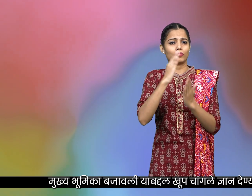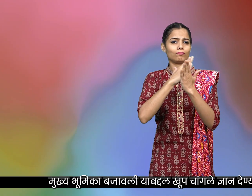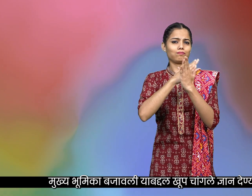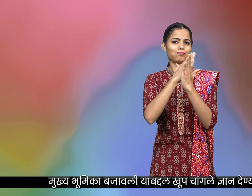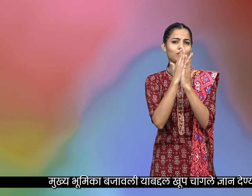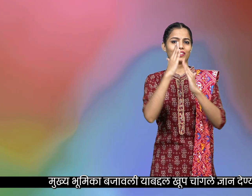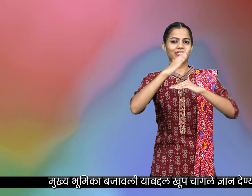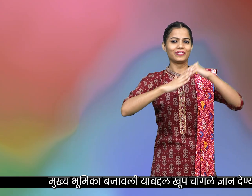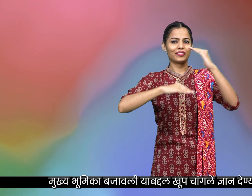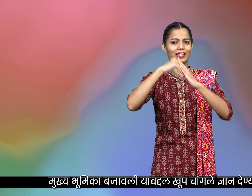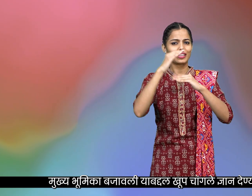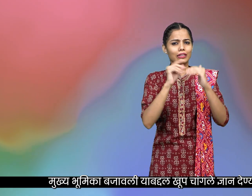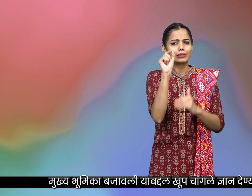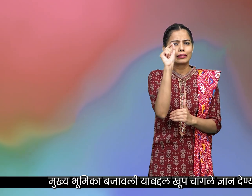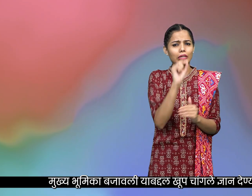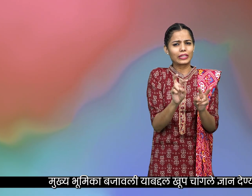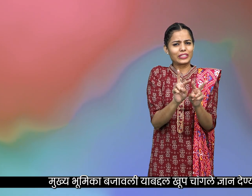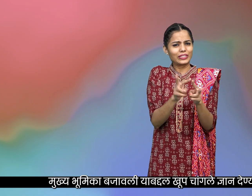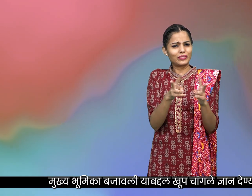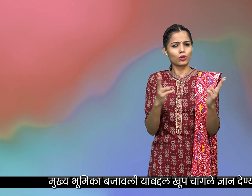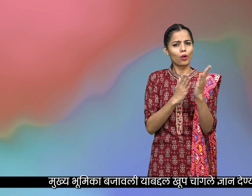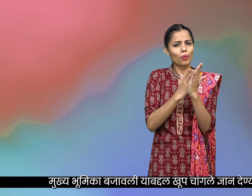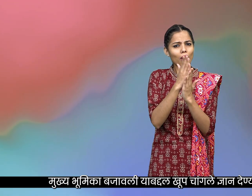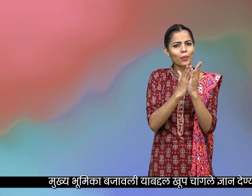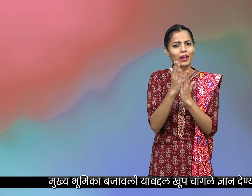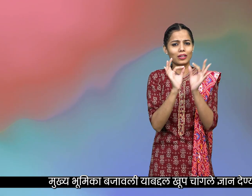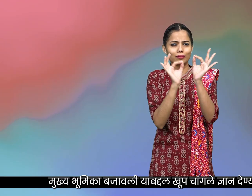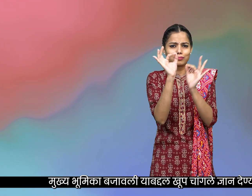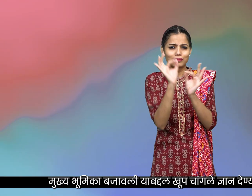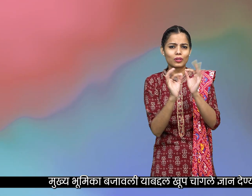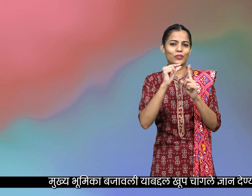मुख्य भूमिका बजावली याबद्दल खूप चांगले ज्ञान देण्यास तयार आहे.